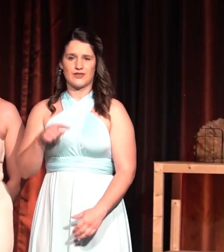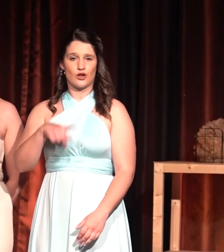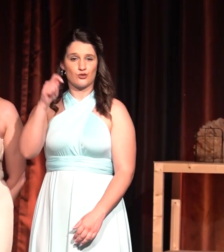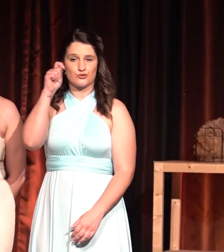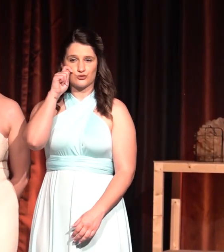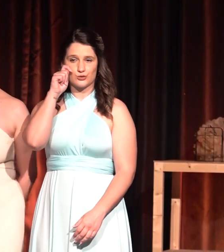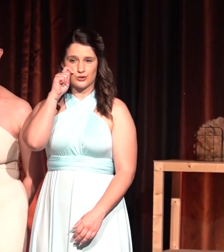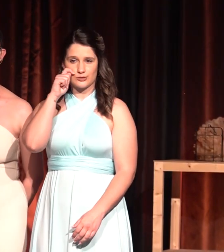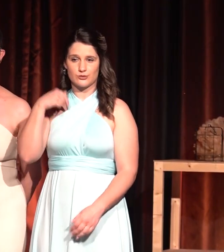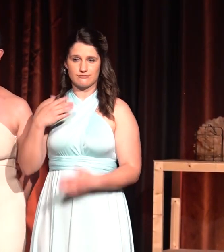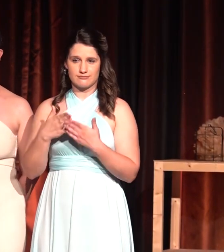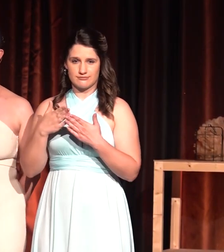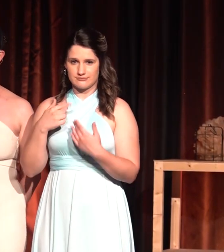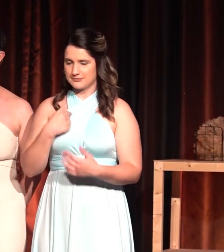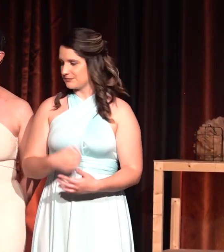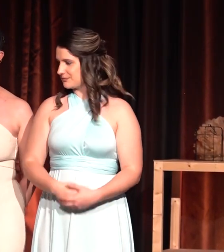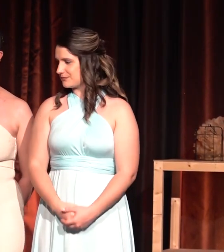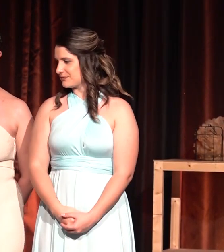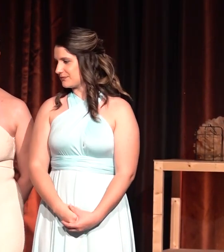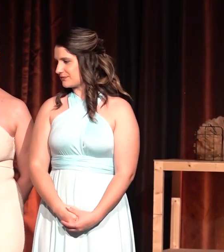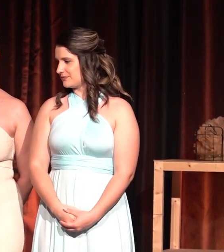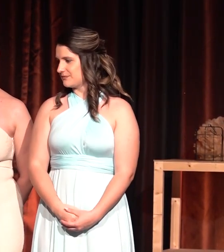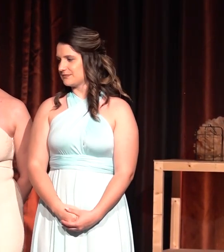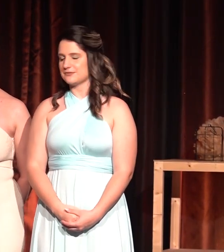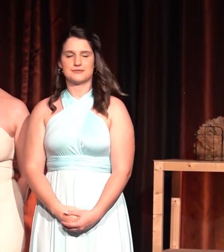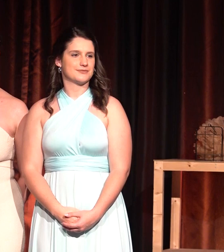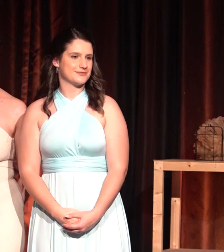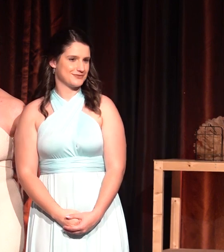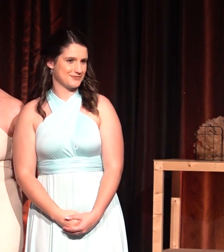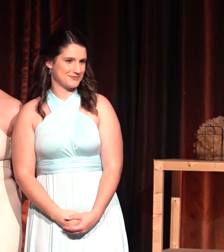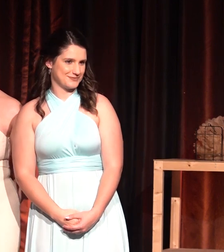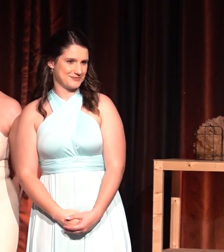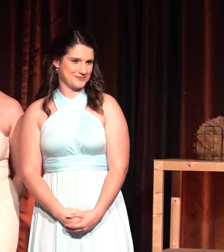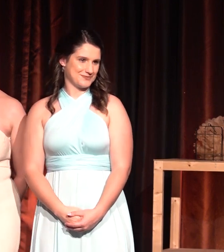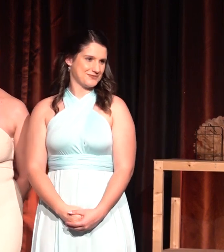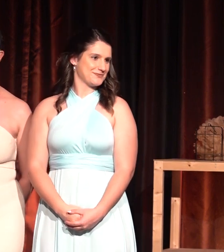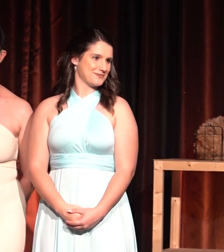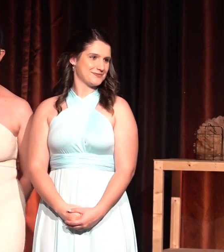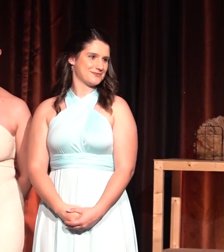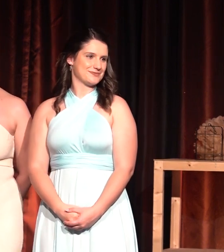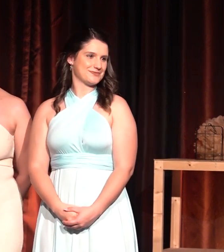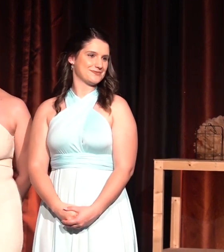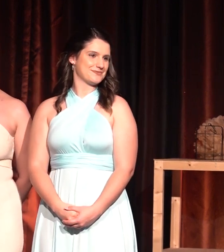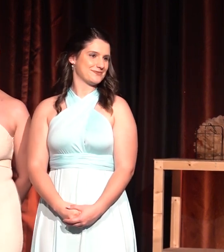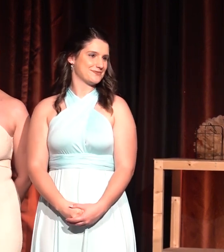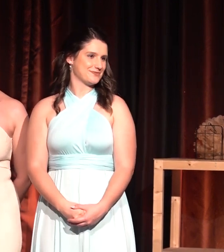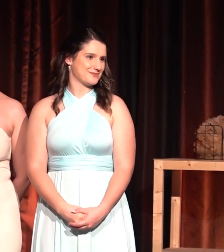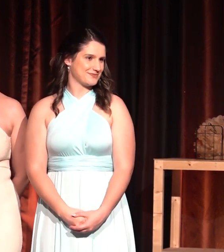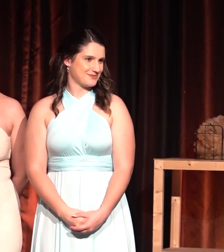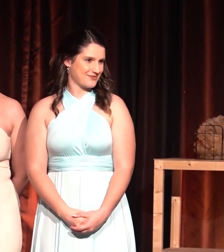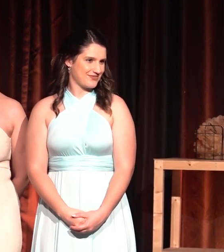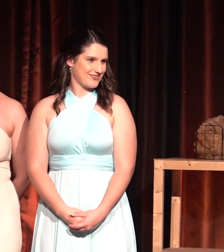De grau superior de gestió d'allotjaments turístics. Tutor Joan Andreu, amb l'alumnat de Carolina